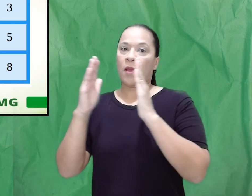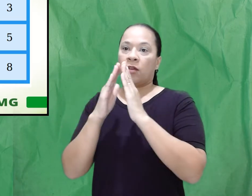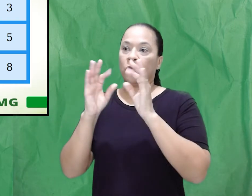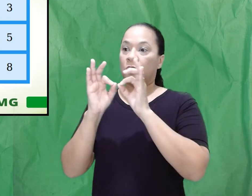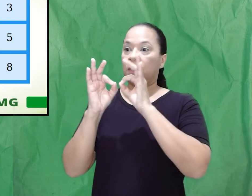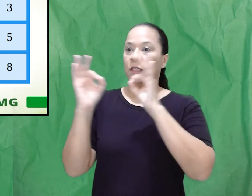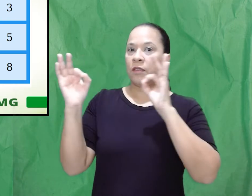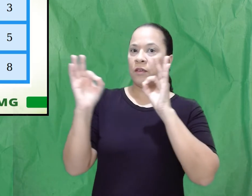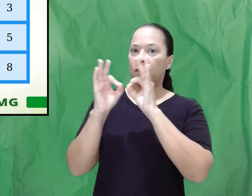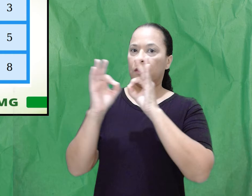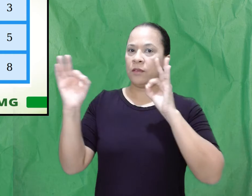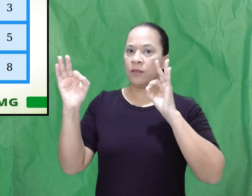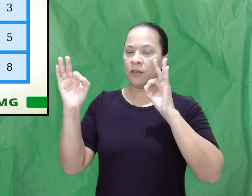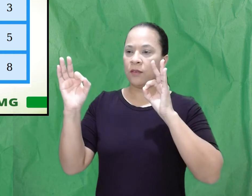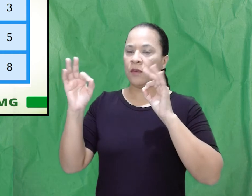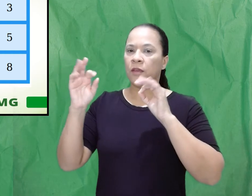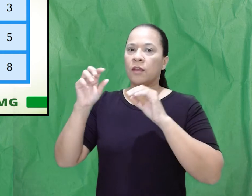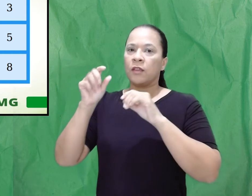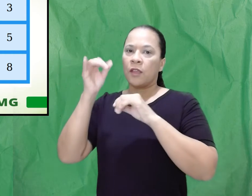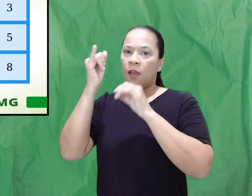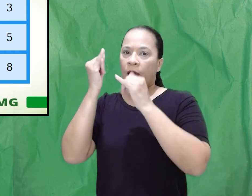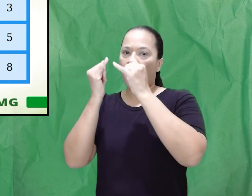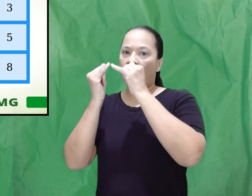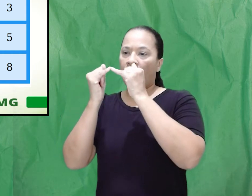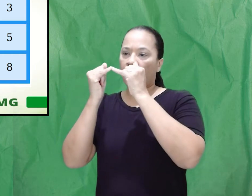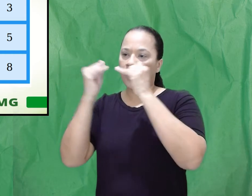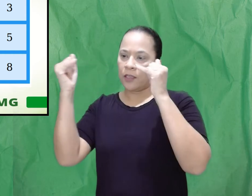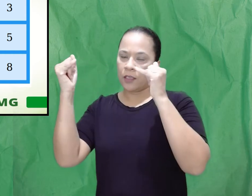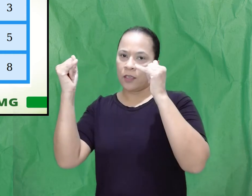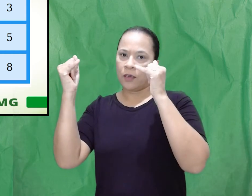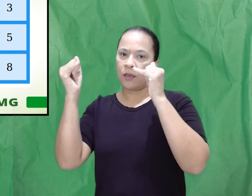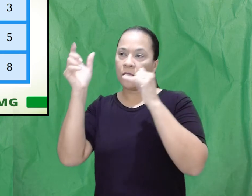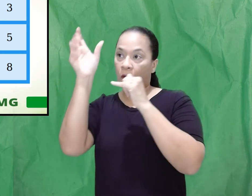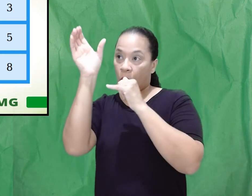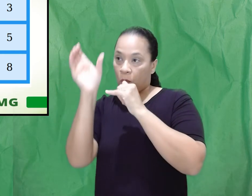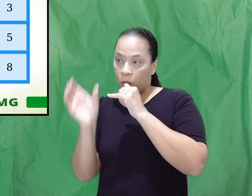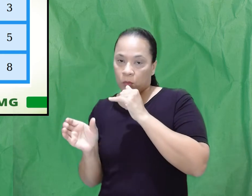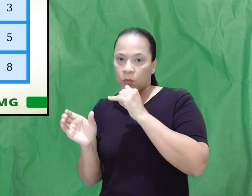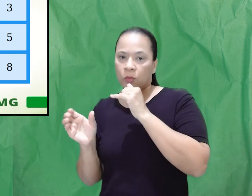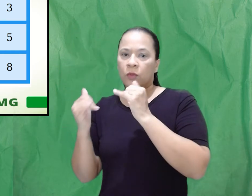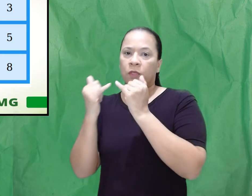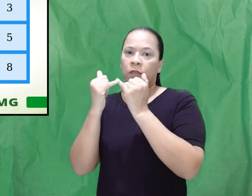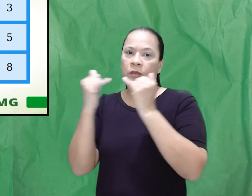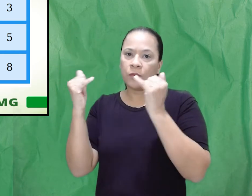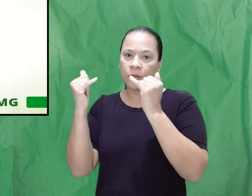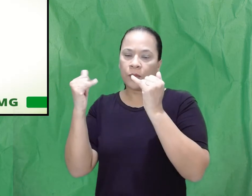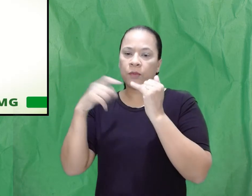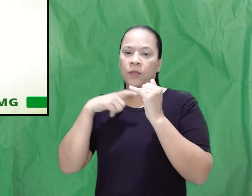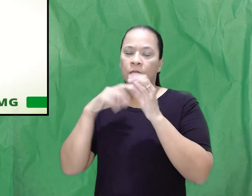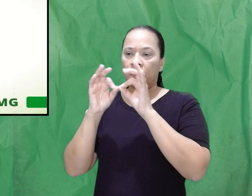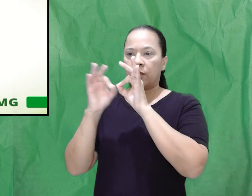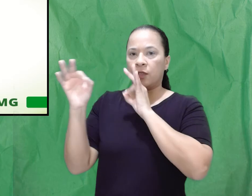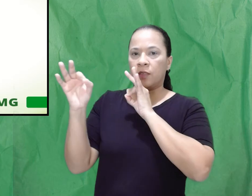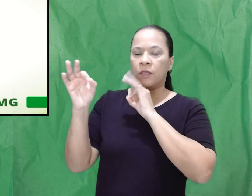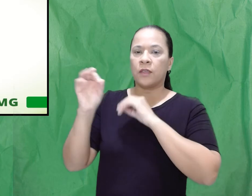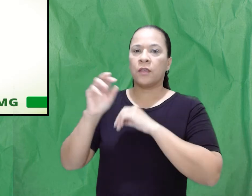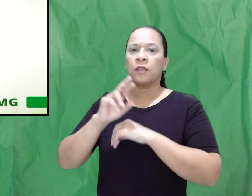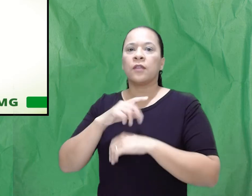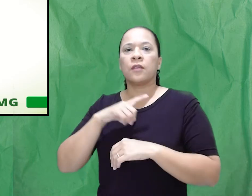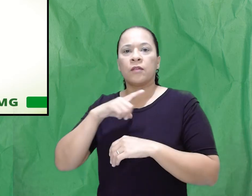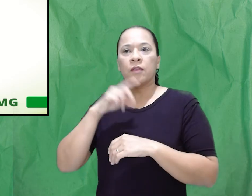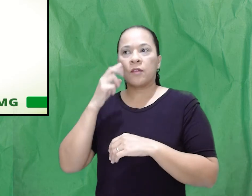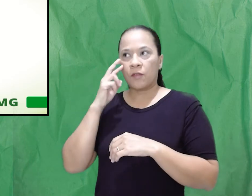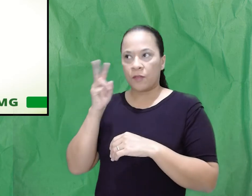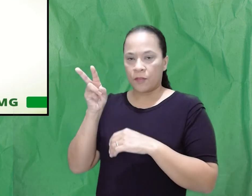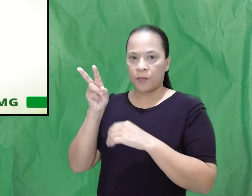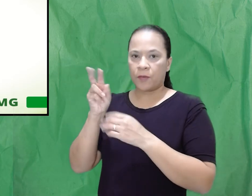espaçamento entre linhas e colunas, e a esse comando ele chama de gap, que vamos ver a seguir. Então, vou